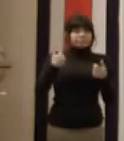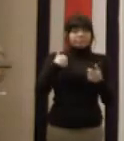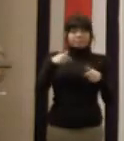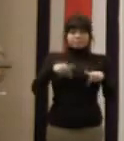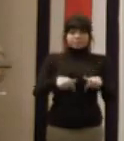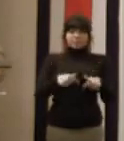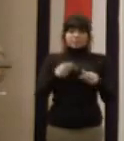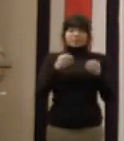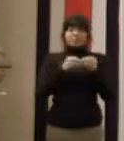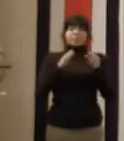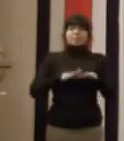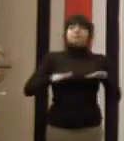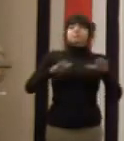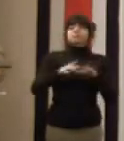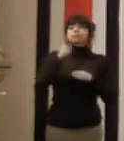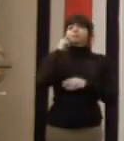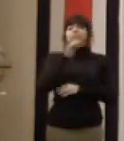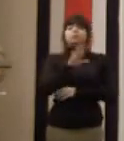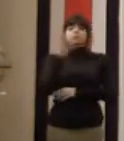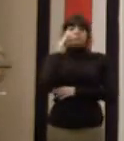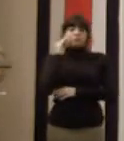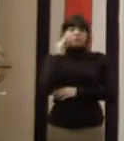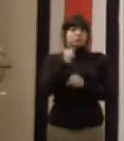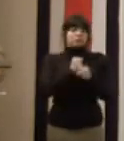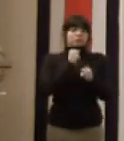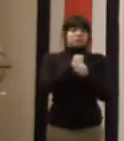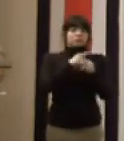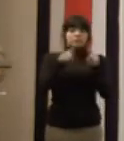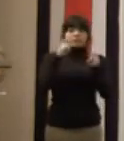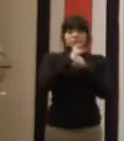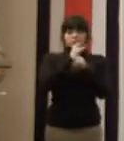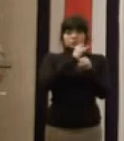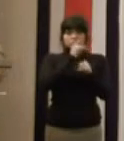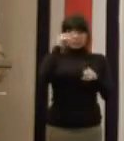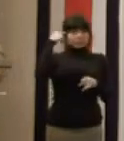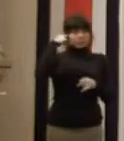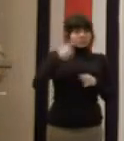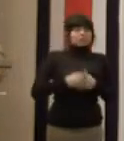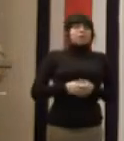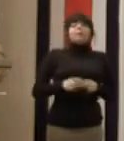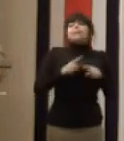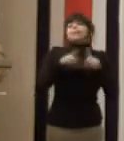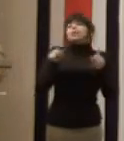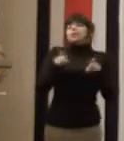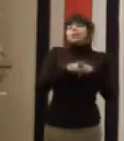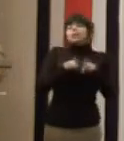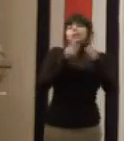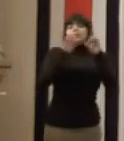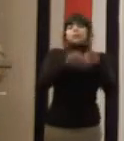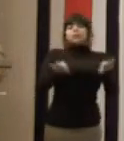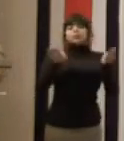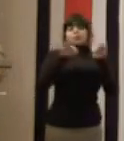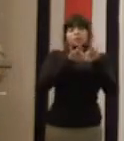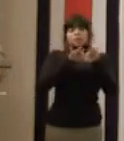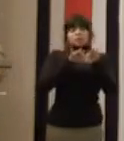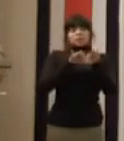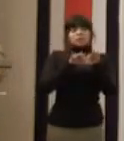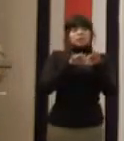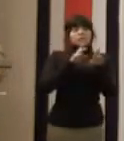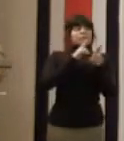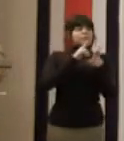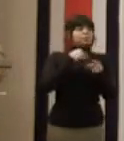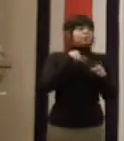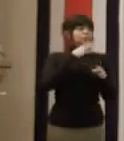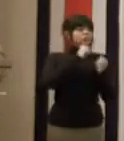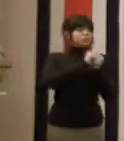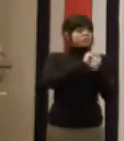aquí espacio para la experiencia laboral en las diferentes instituciones del Estado, pero también muy importante, lo conversaba ahora con el